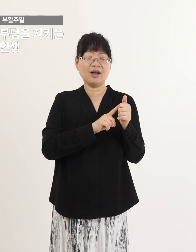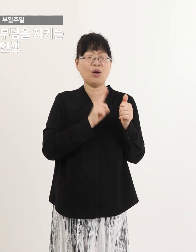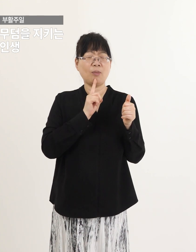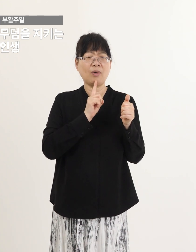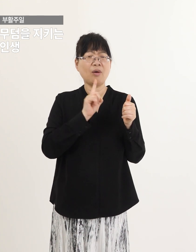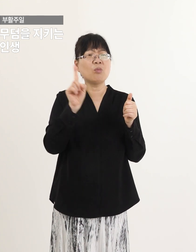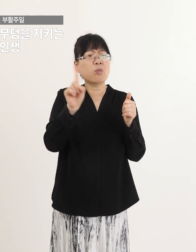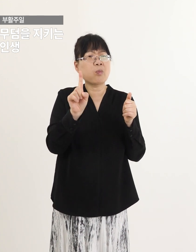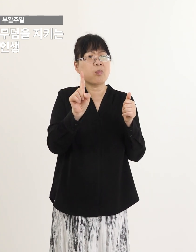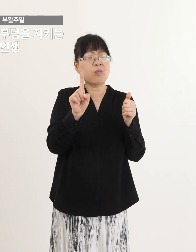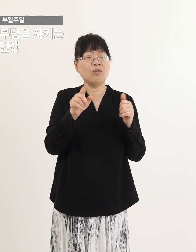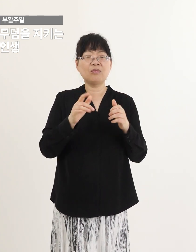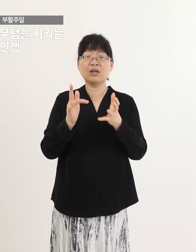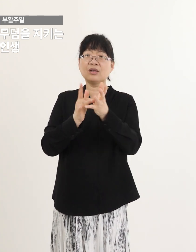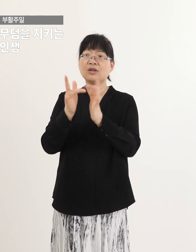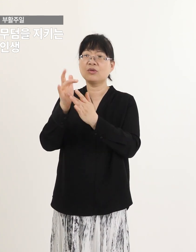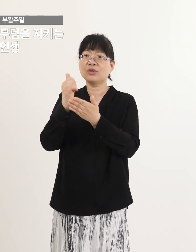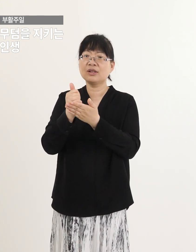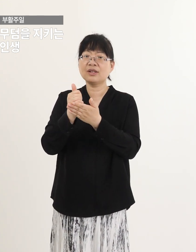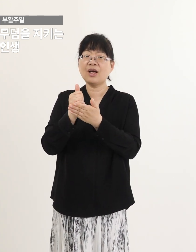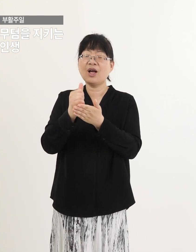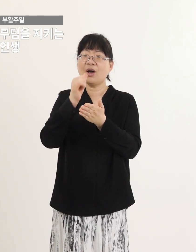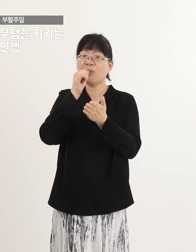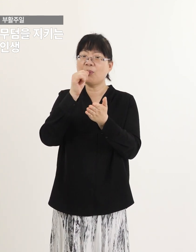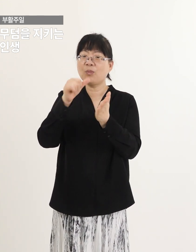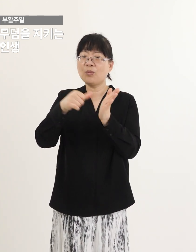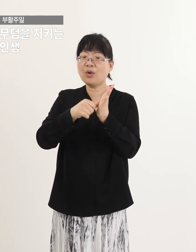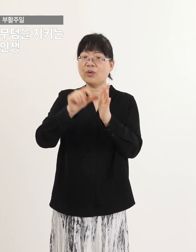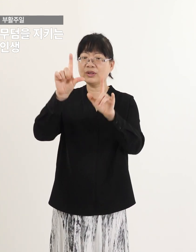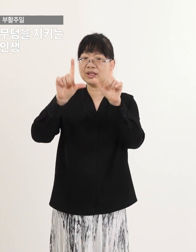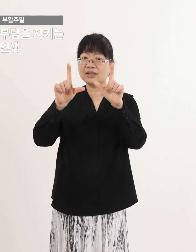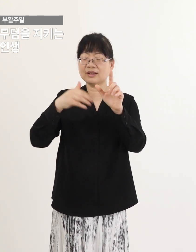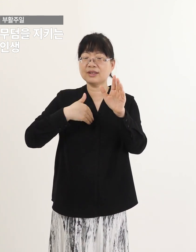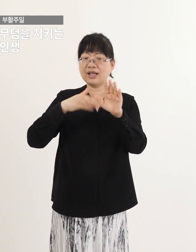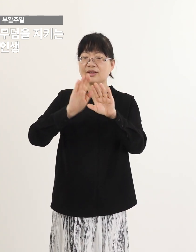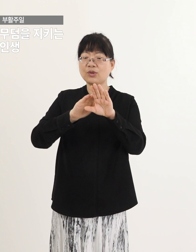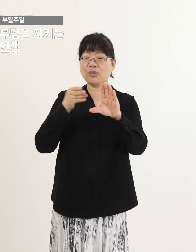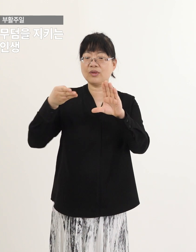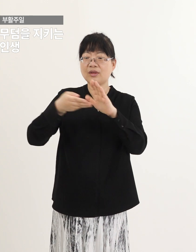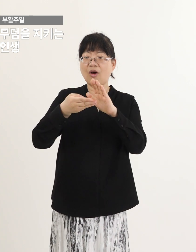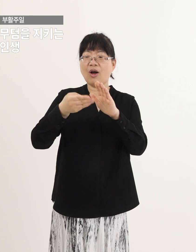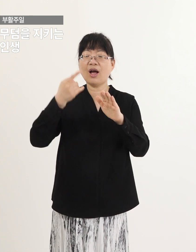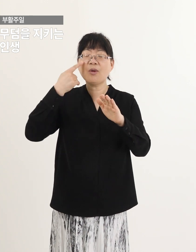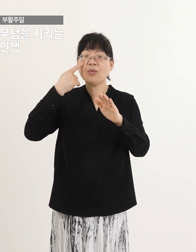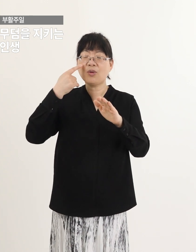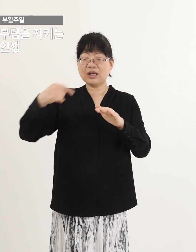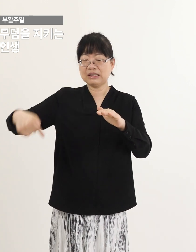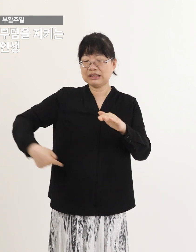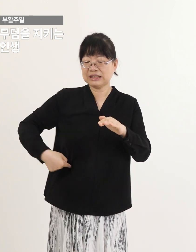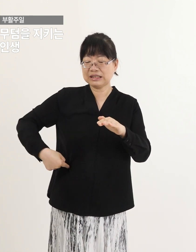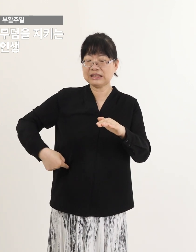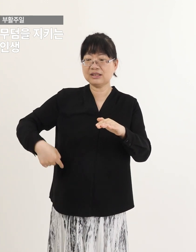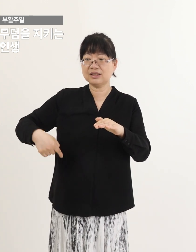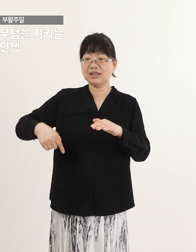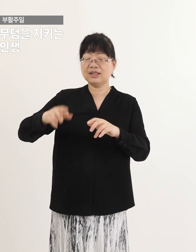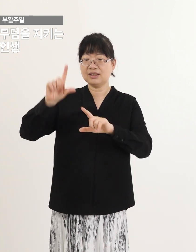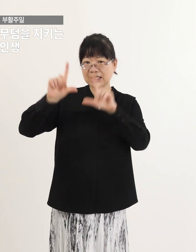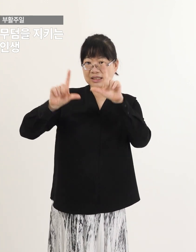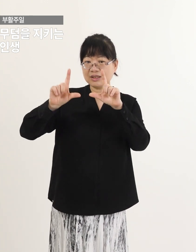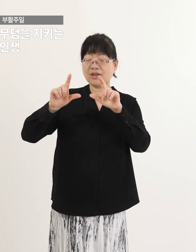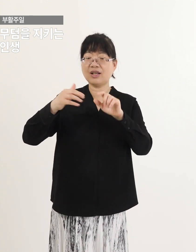그러냐면 예수님의 못자국에 내 손가락을 넣어보고 찔린 창자국에 내